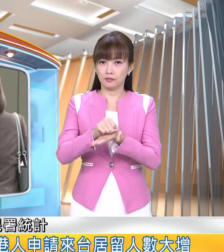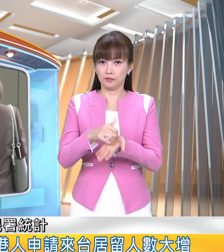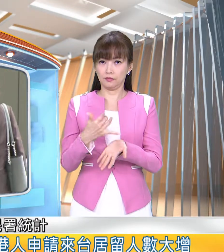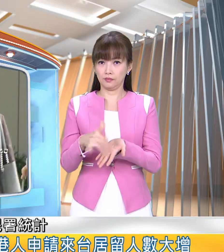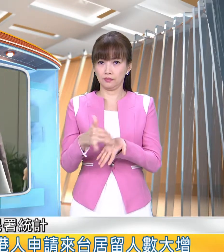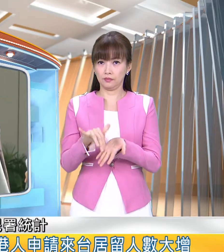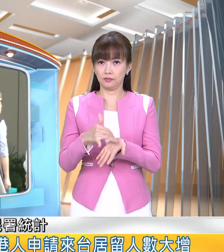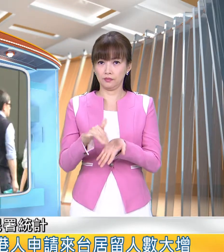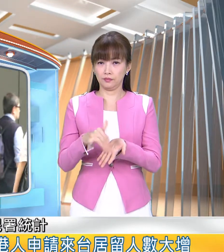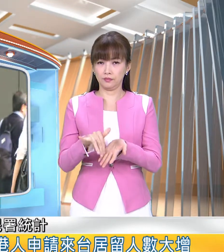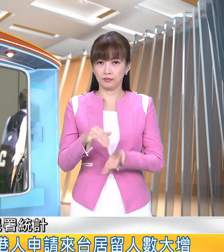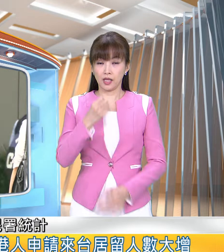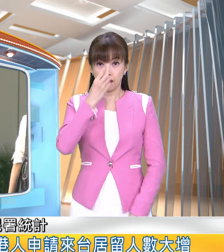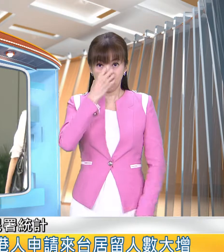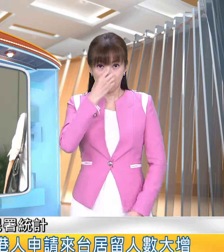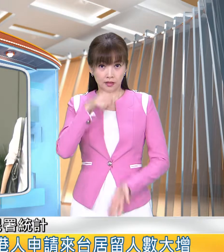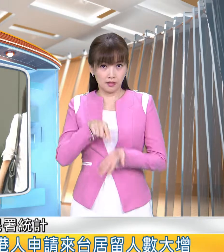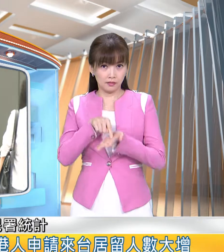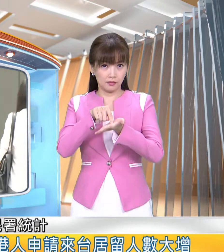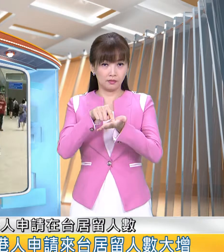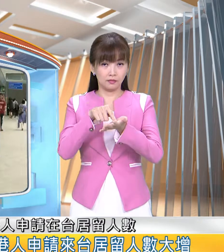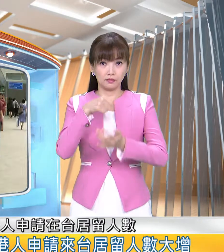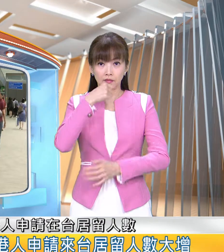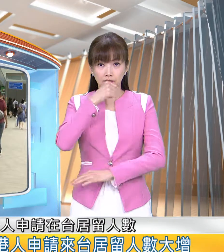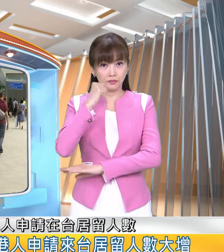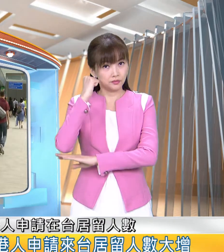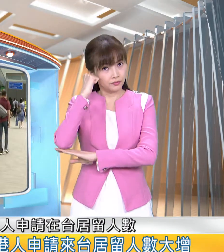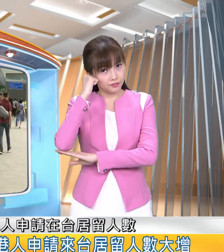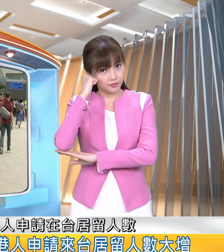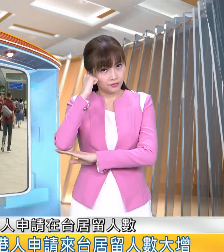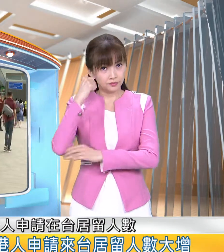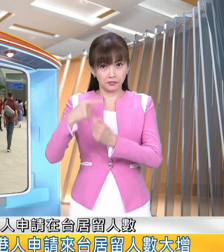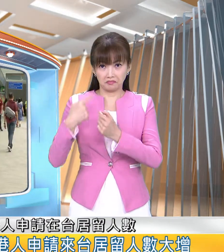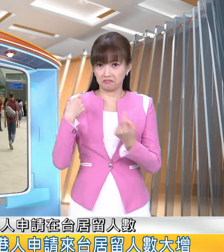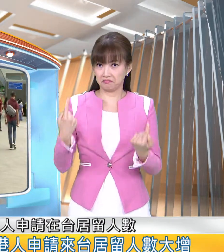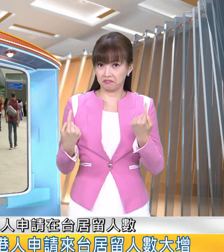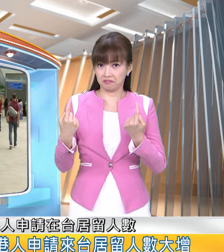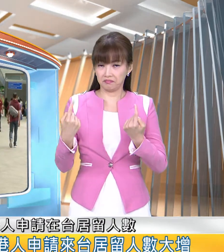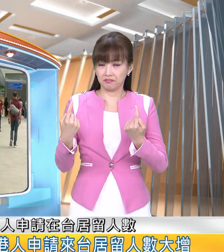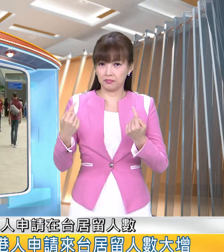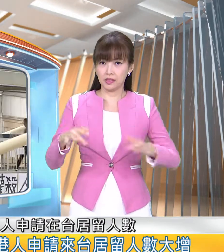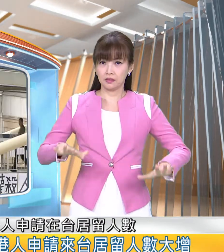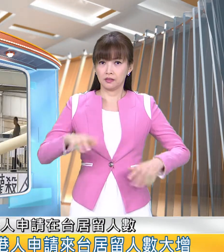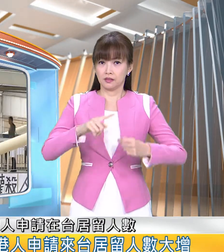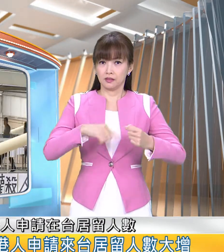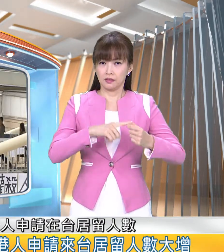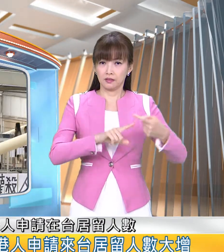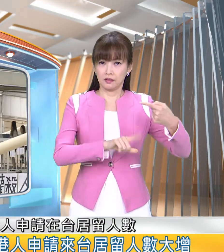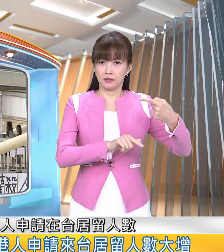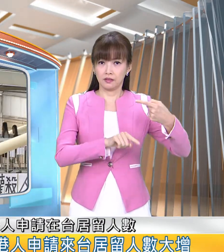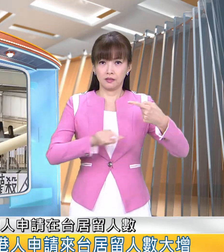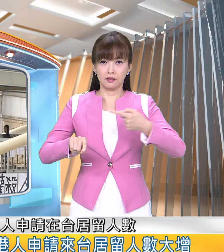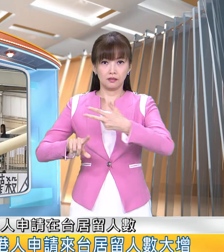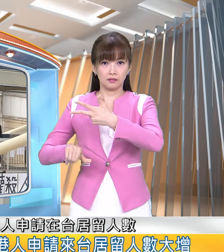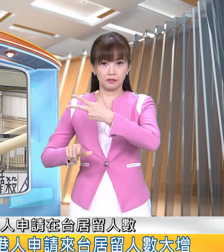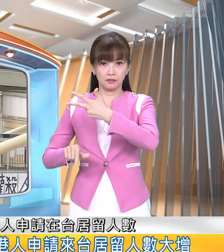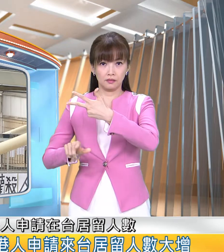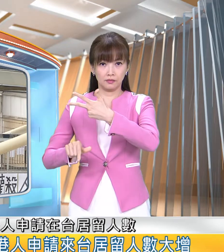的统计，今年一到七月，港人申请在台居留的人数，比起去